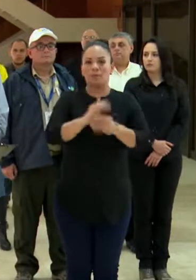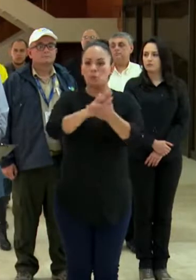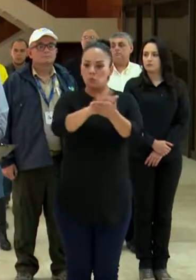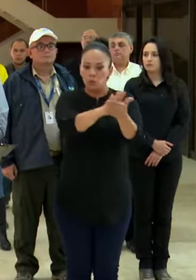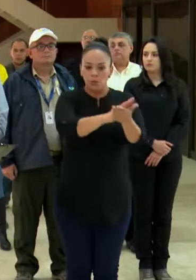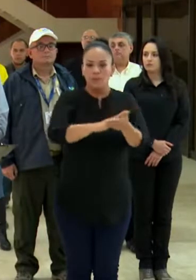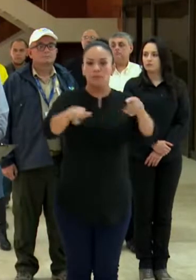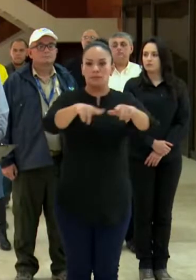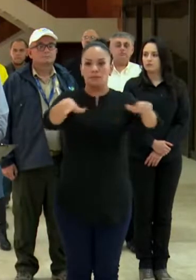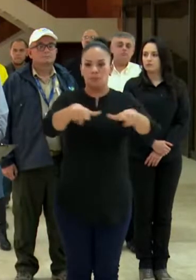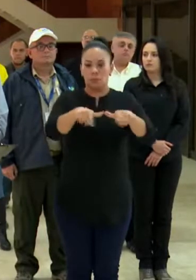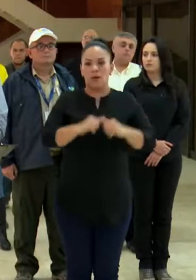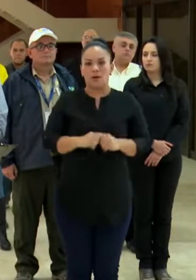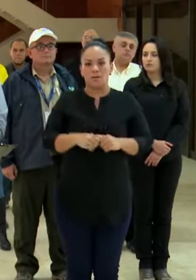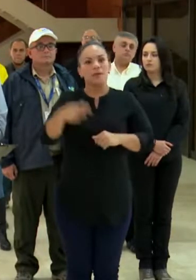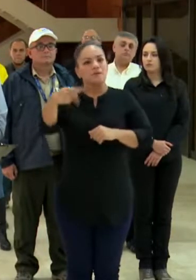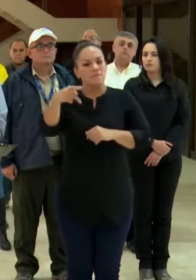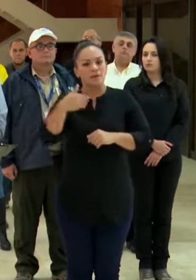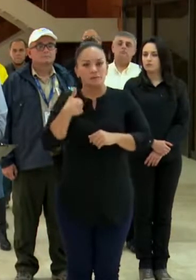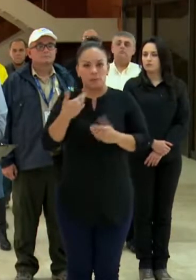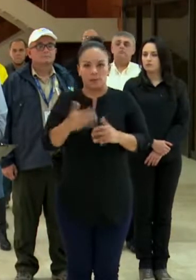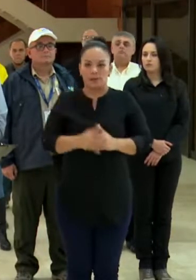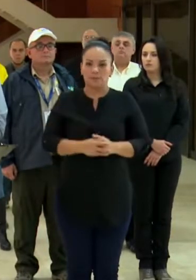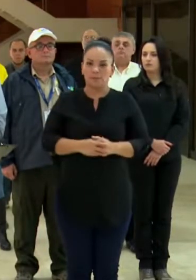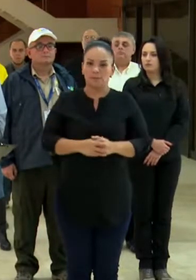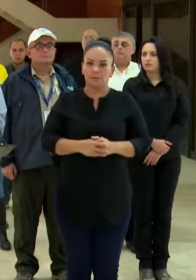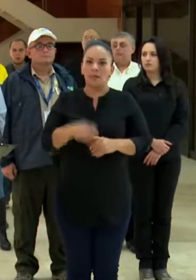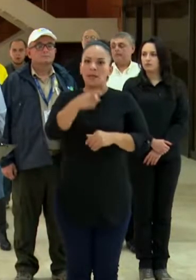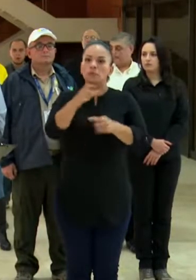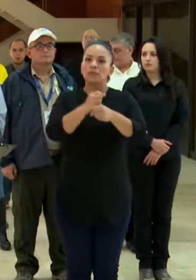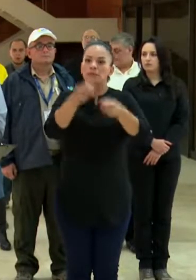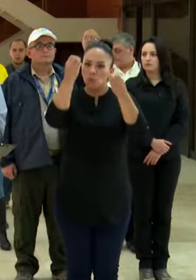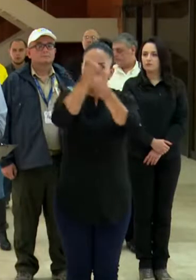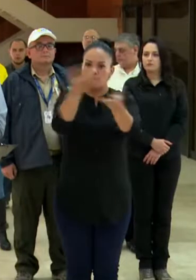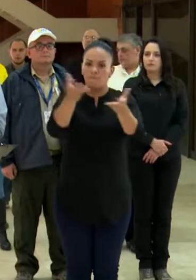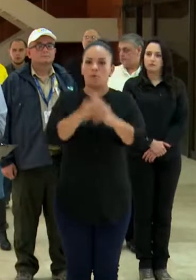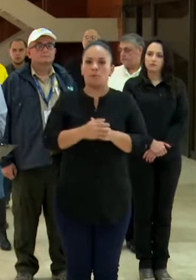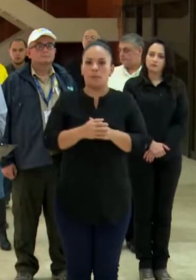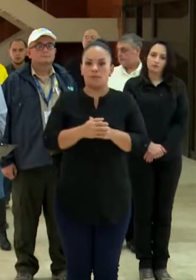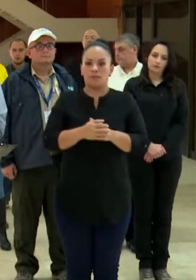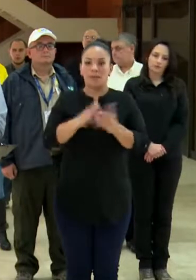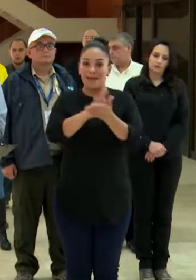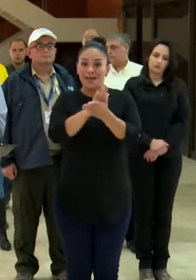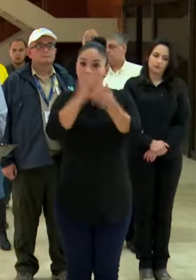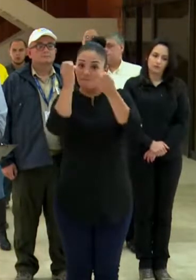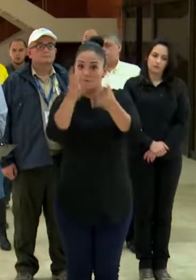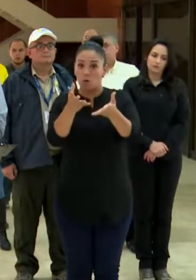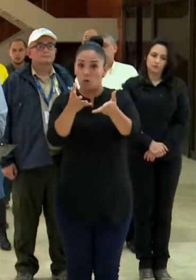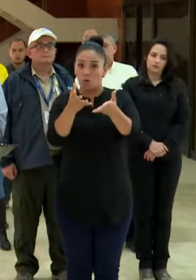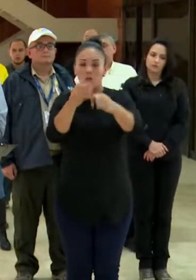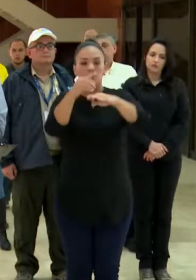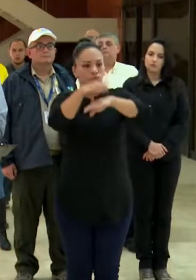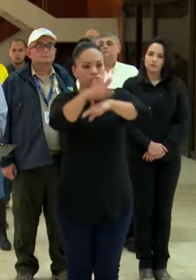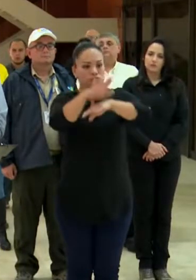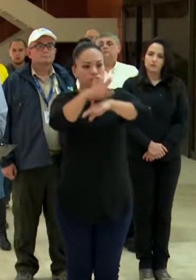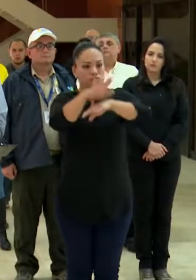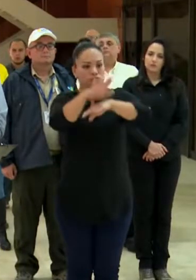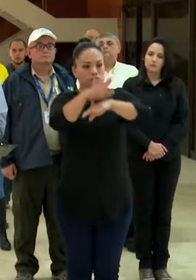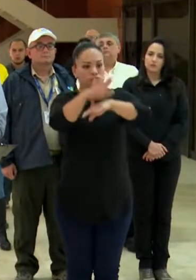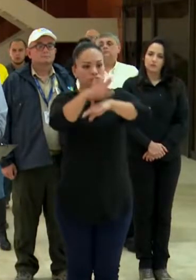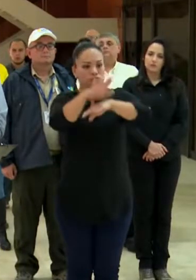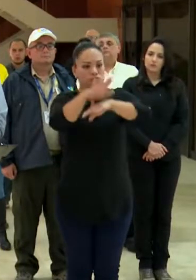hecho del sitio como tal, del riesgo que existe, emiten un informe. Ese informe es remitido al